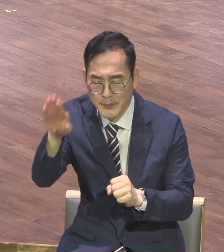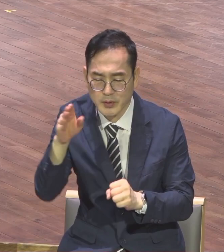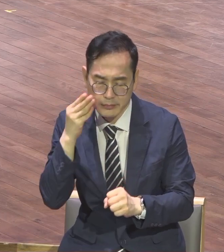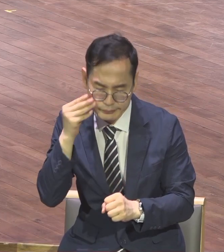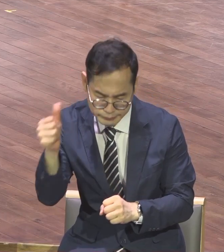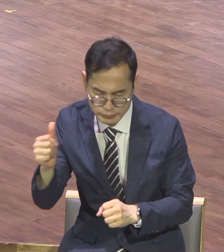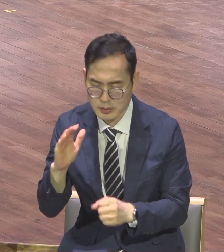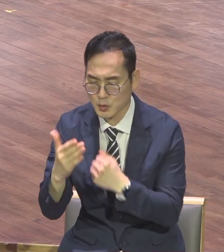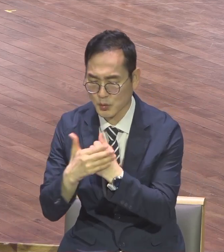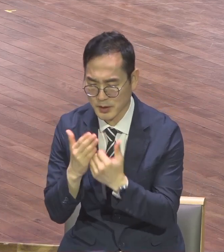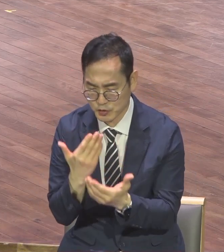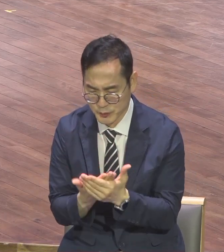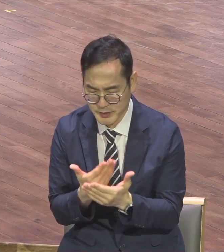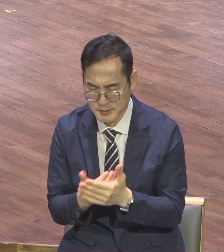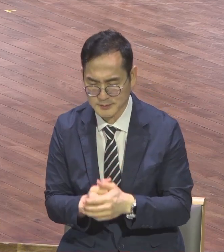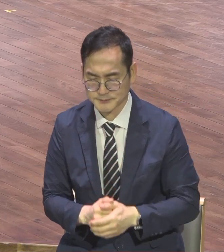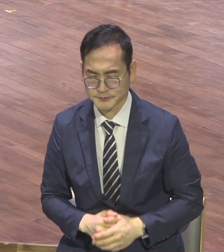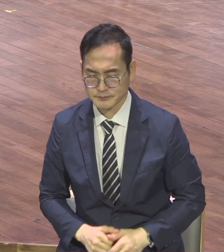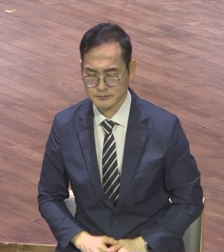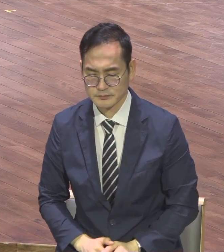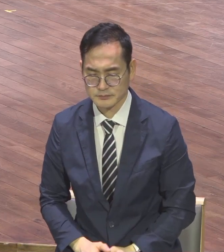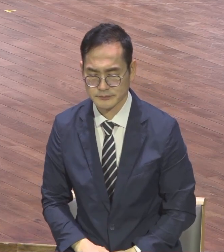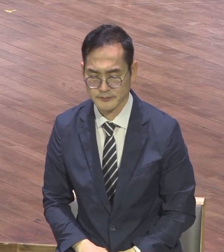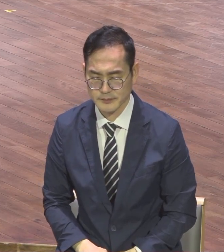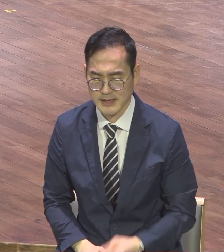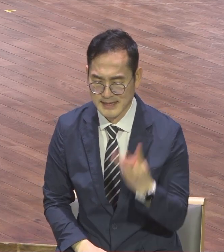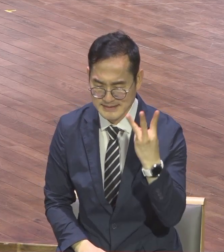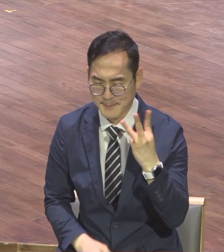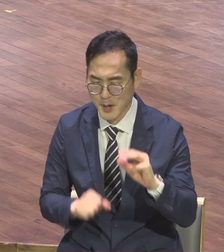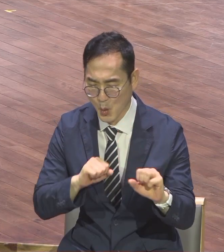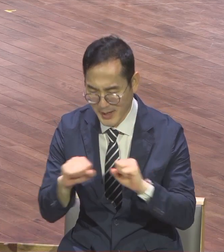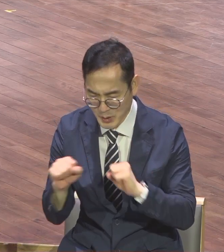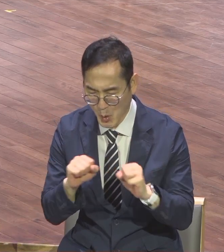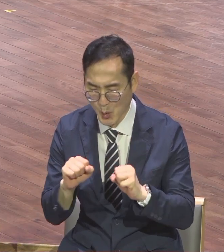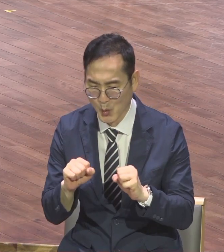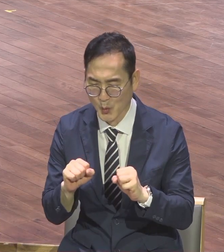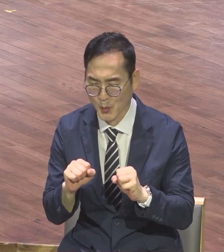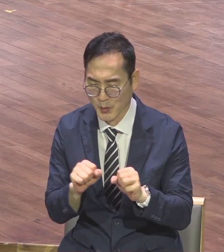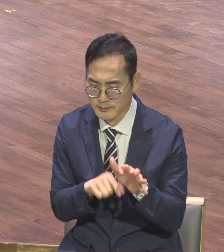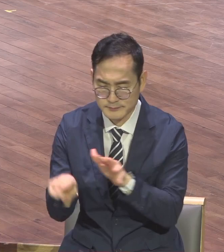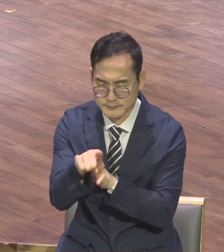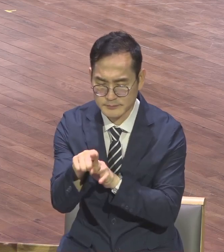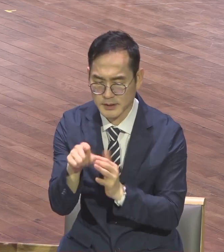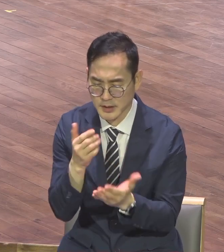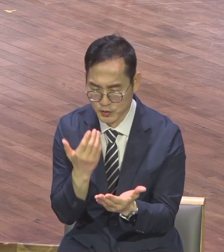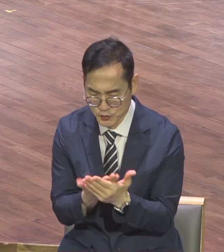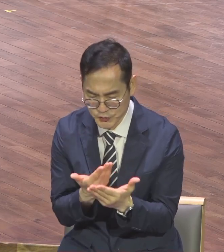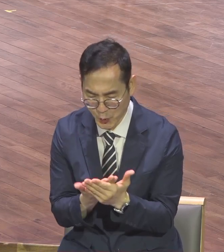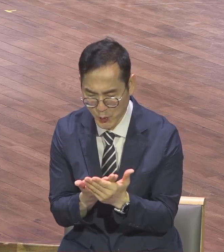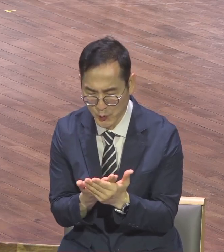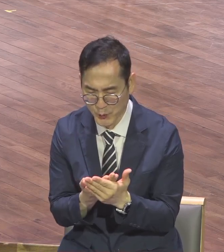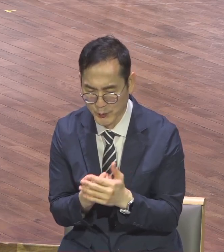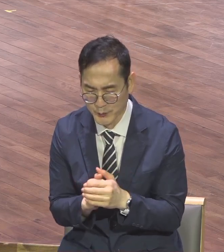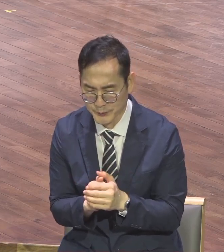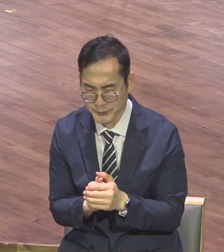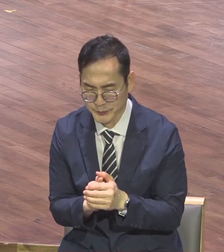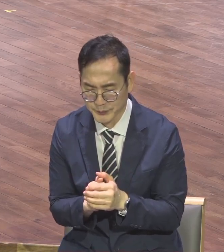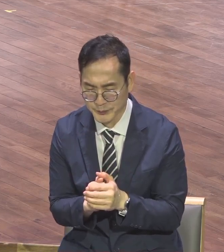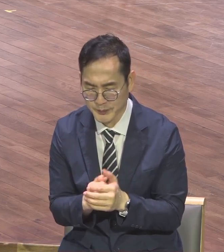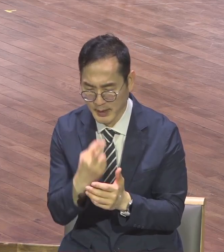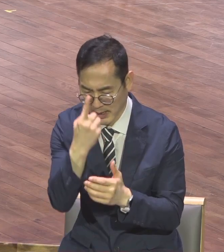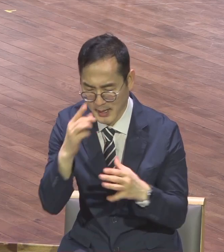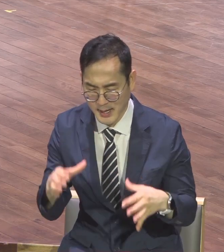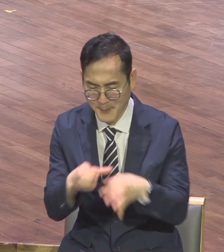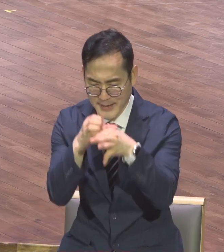어떤 문제가 온다 할지라도 이 3운동, 이 주역이 되게 하여 주시옵시고 참으로 이 망대를